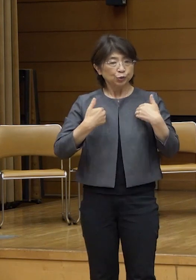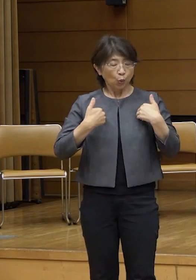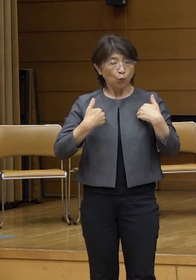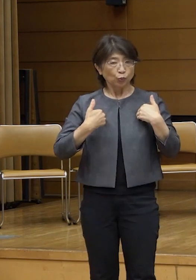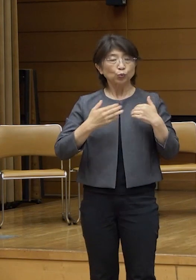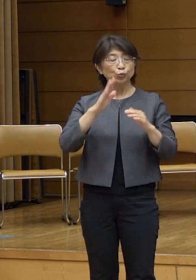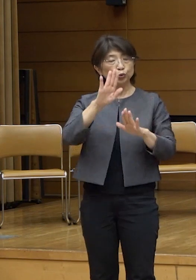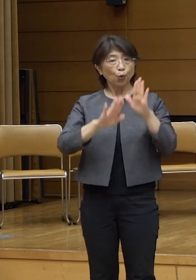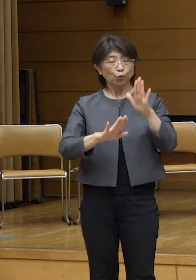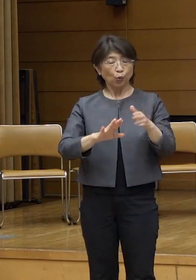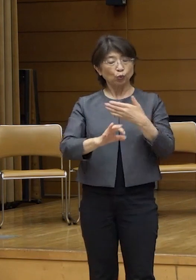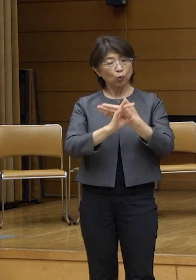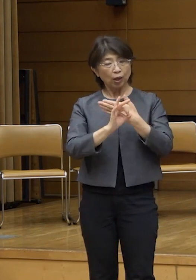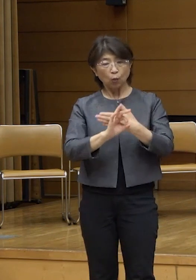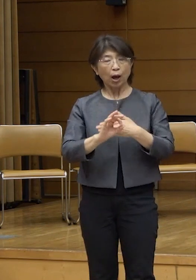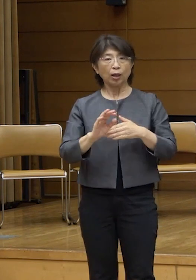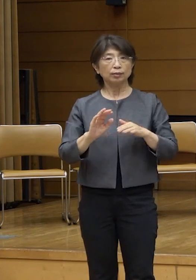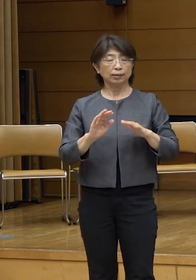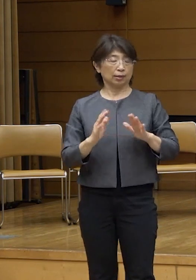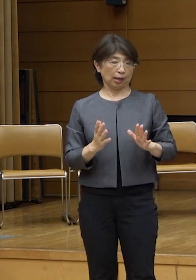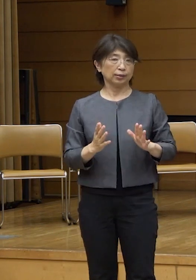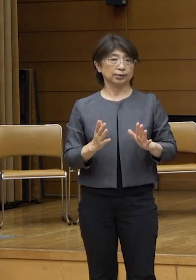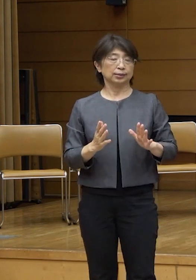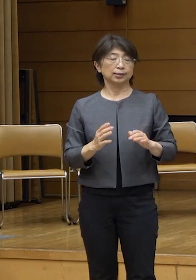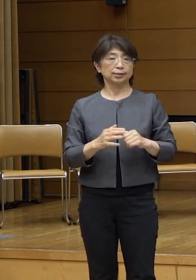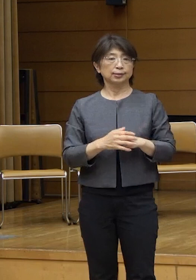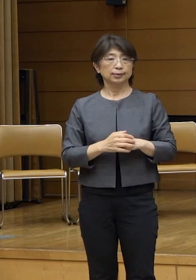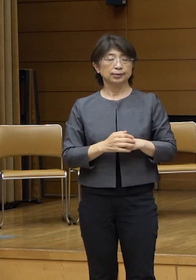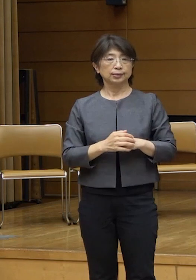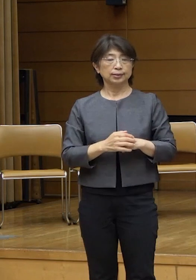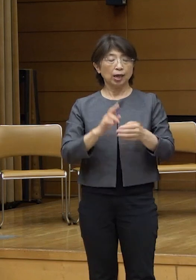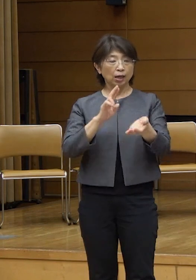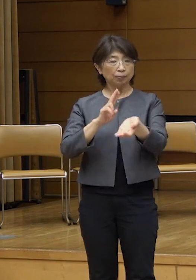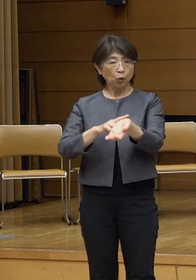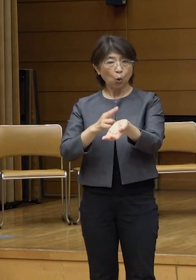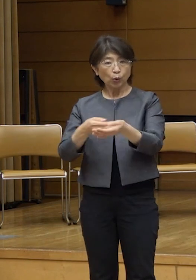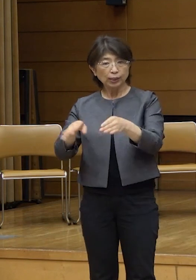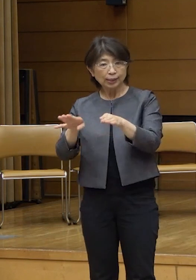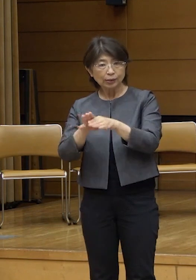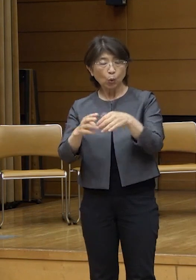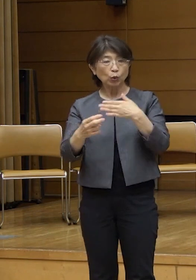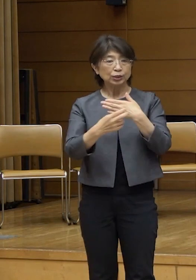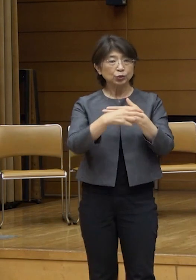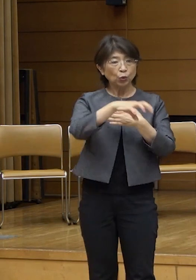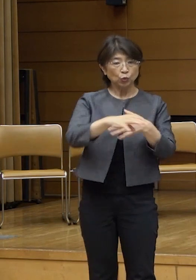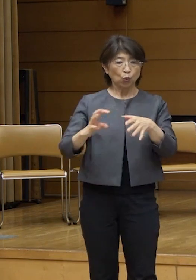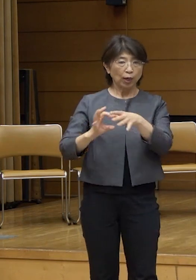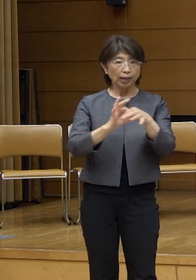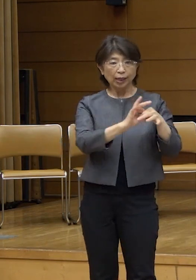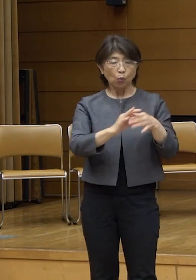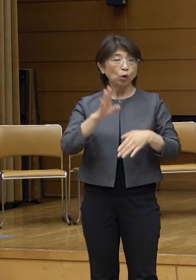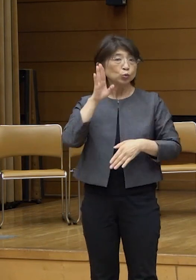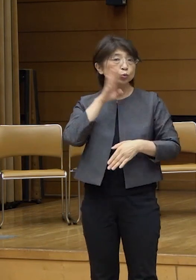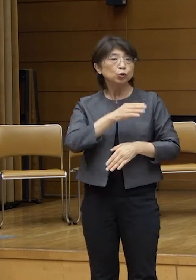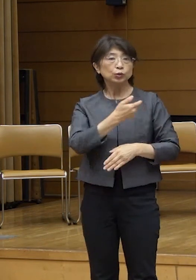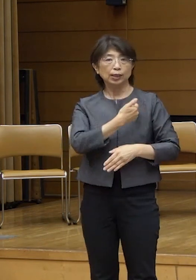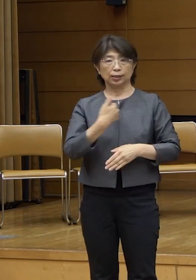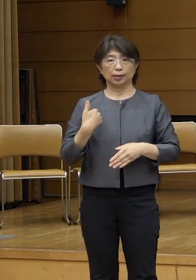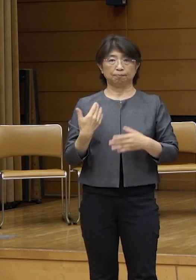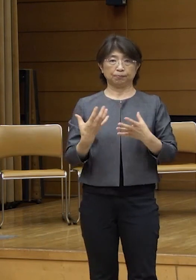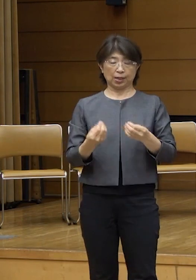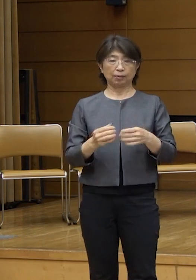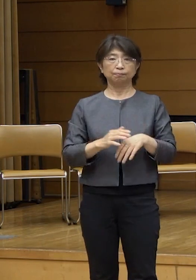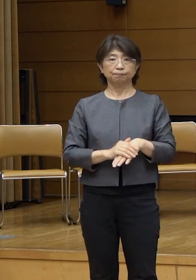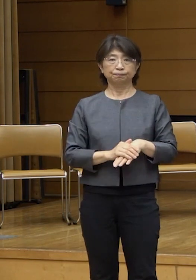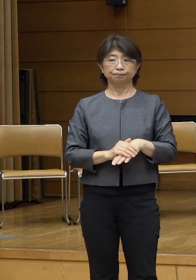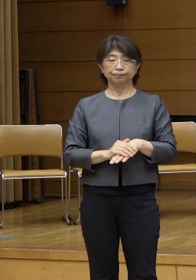い、ということであります。要するに、病診病用でできているということです。 なんて思わないか、去年の夏